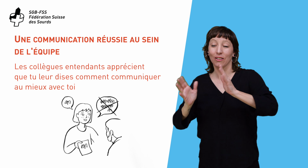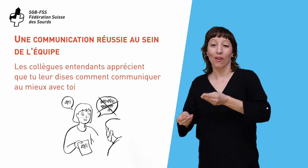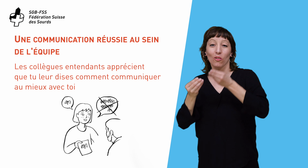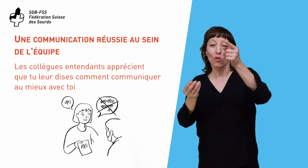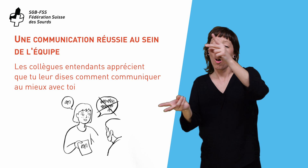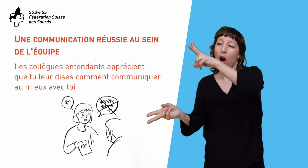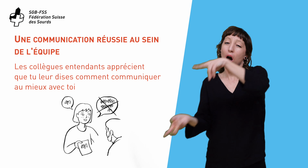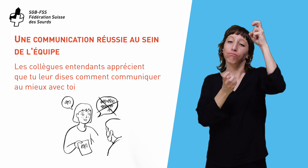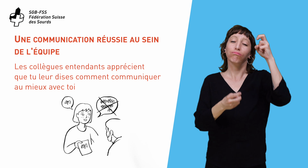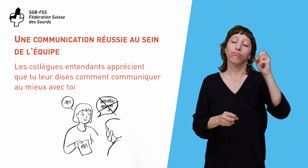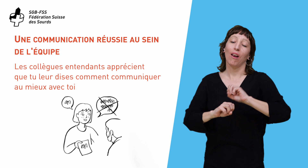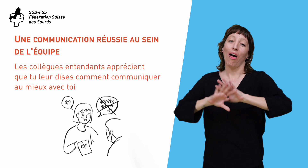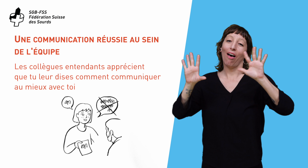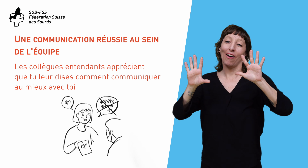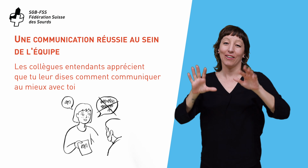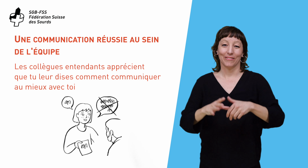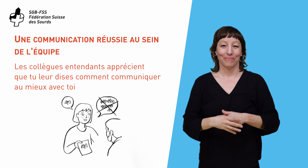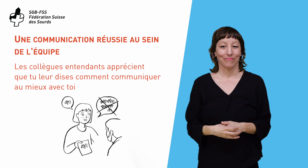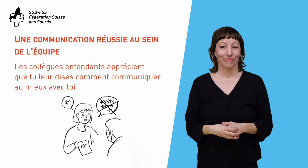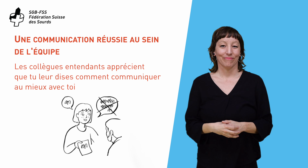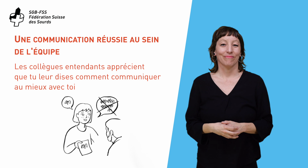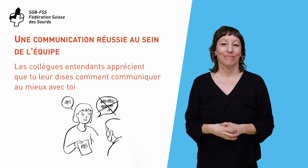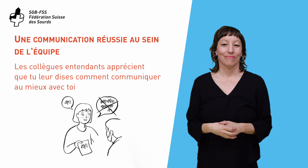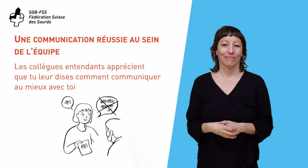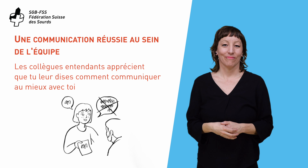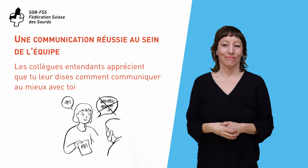signes, tu peux ainsi comprendre beaucoup de choses plus rapidement.